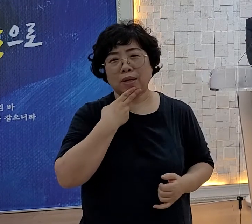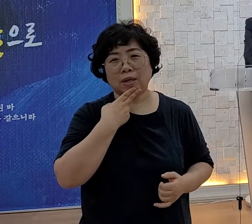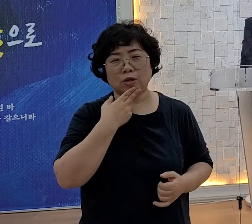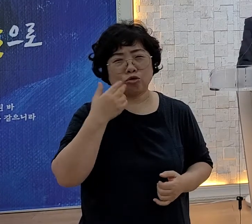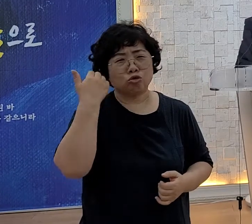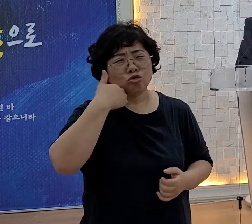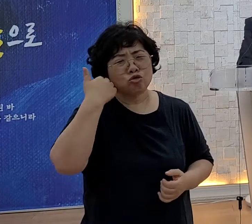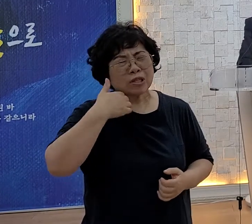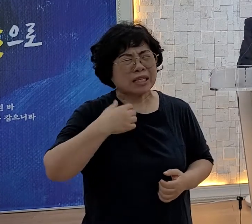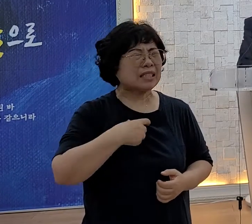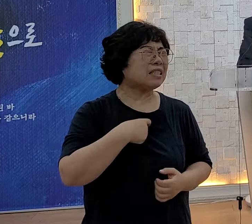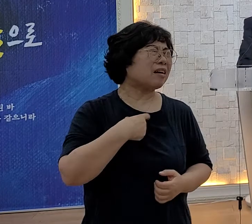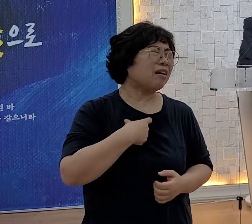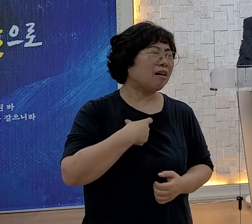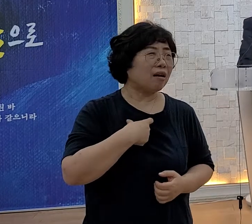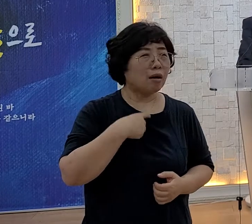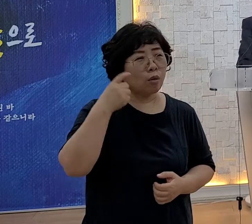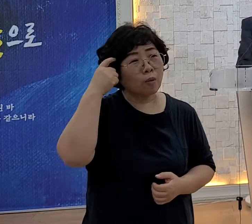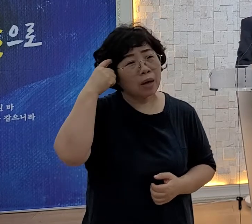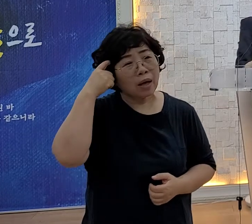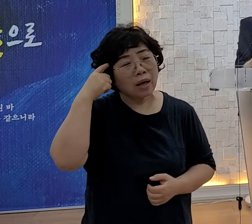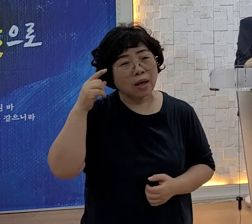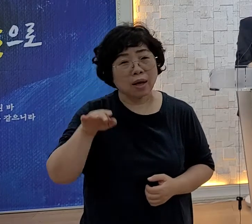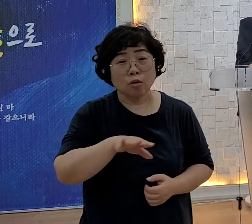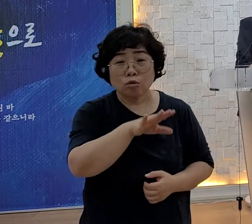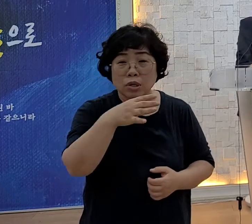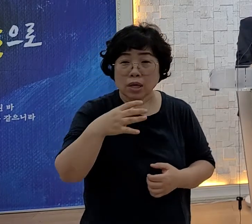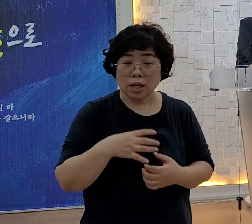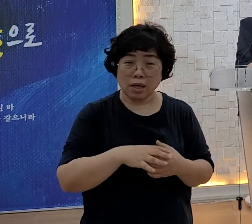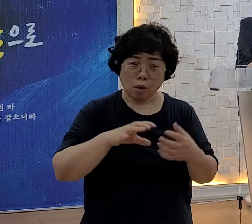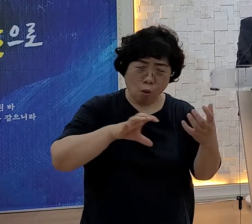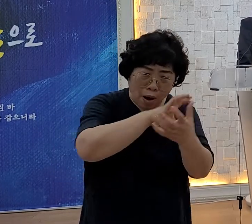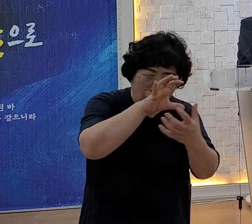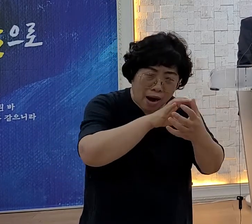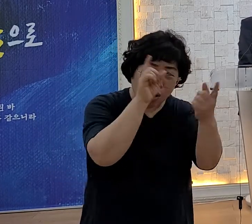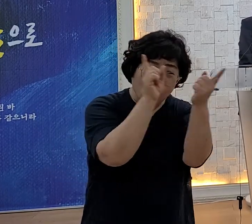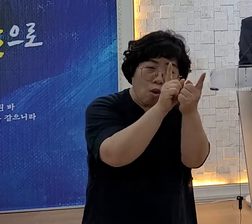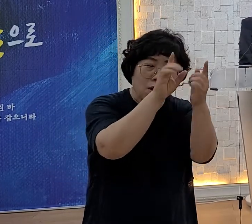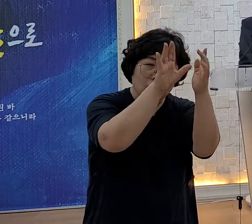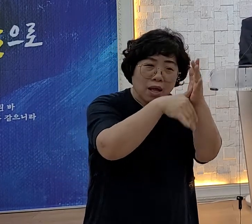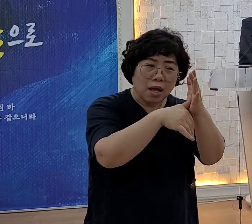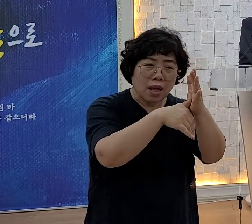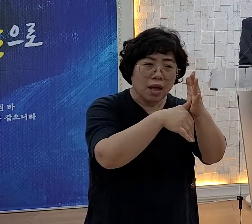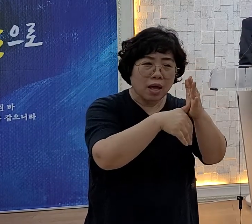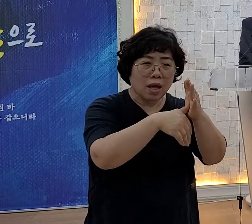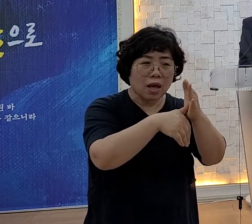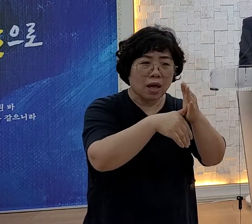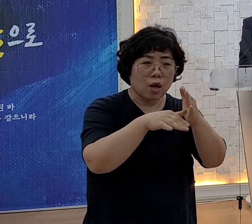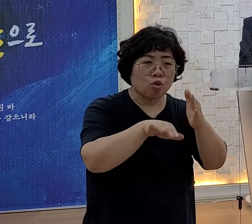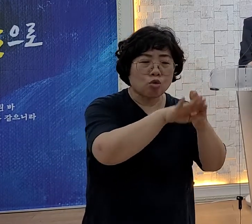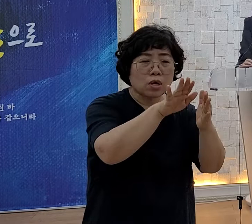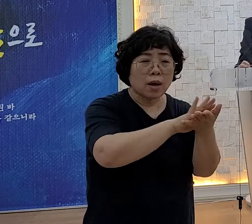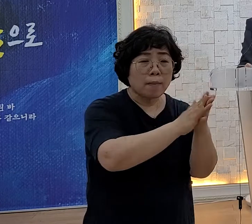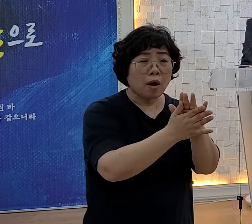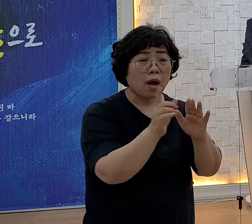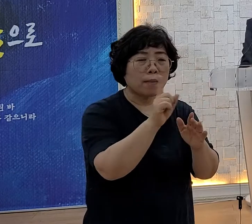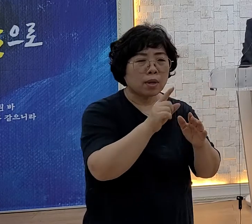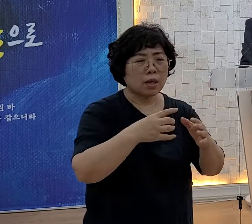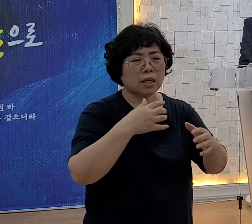다 싫어합니다. 왜 그럴까요? 우리에게 환난이 오면 우리의 그 기쁨을 다